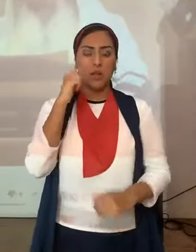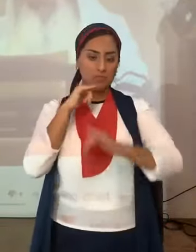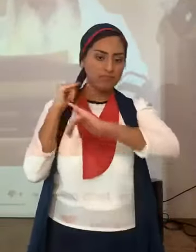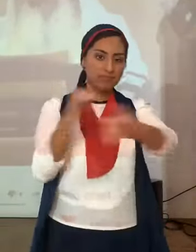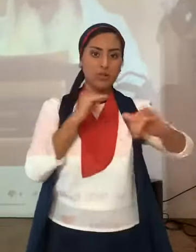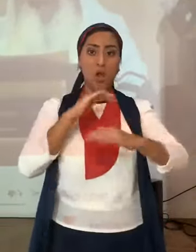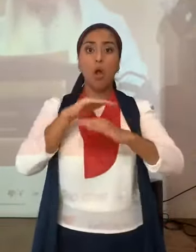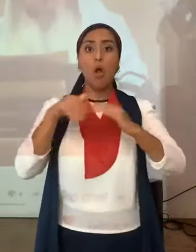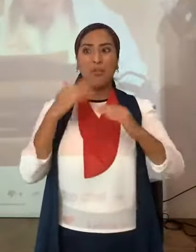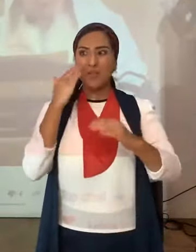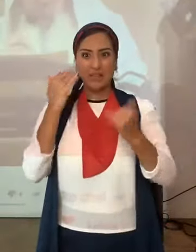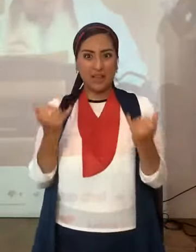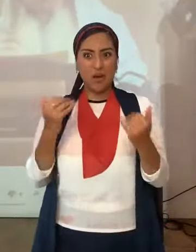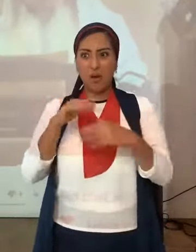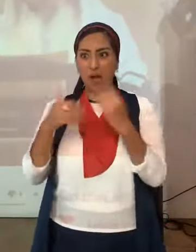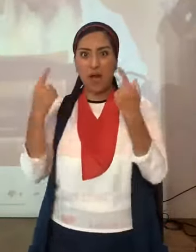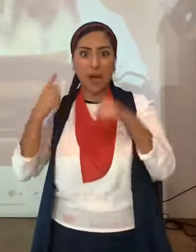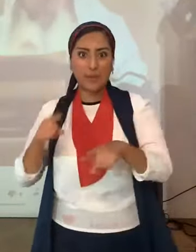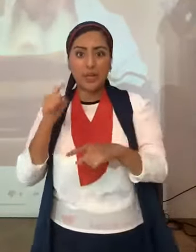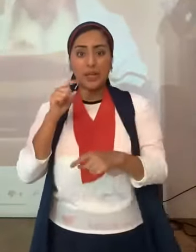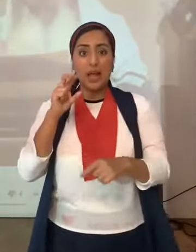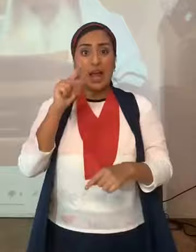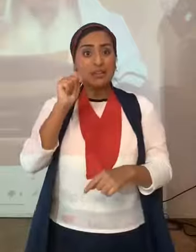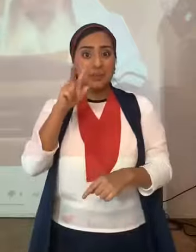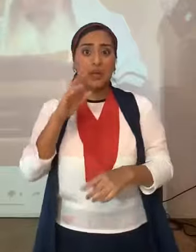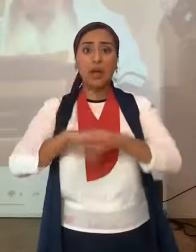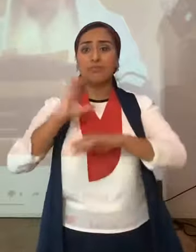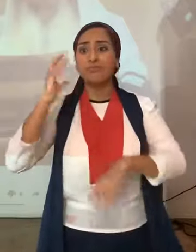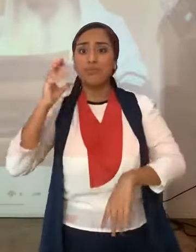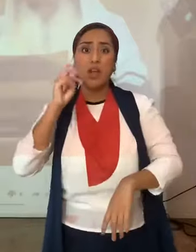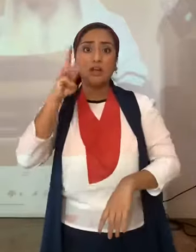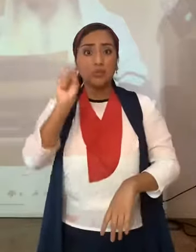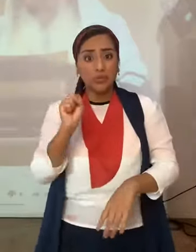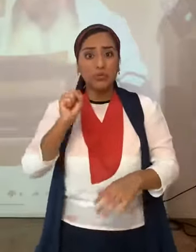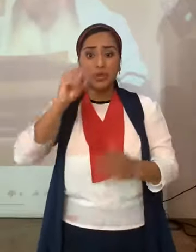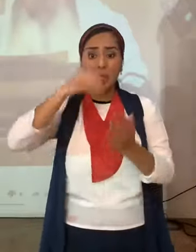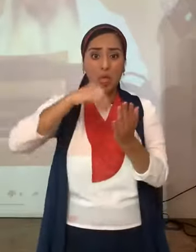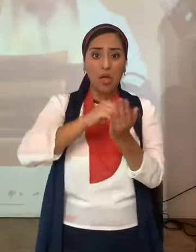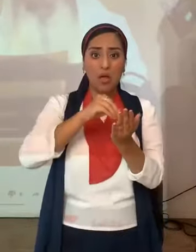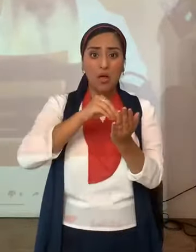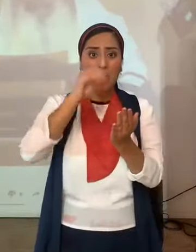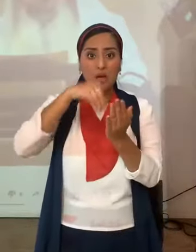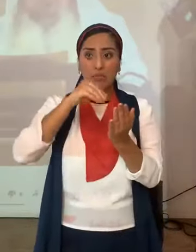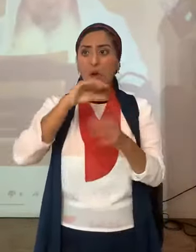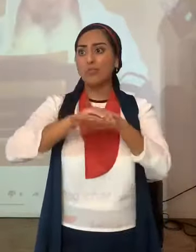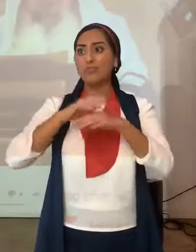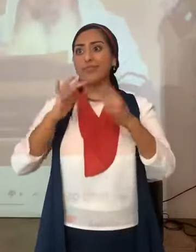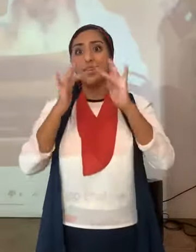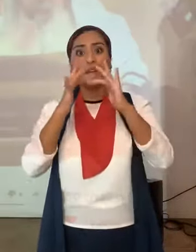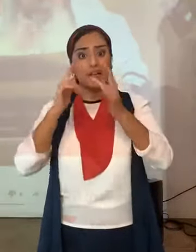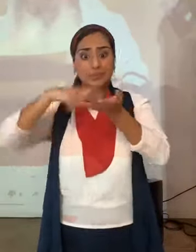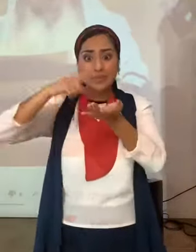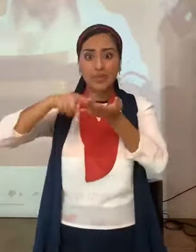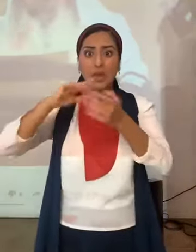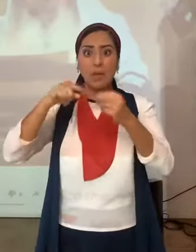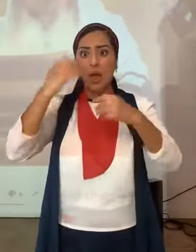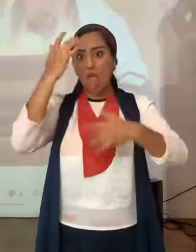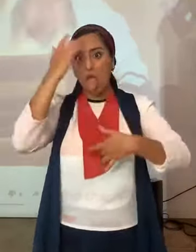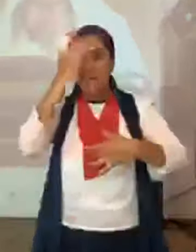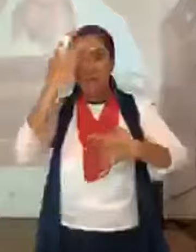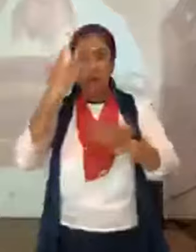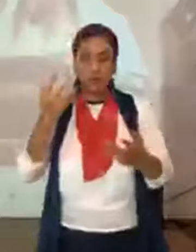el bombardeo en televisión, en radio, en prensa escrita, en prensa por internet, con esto del